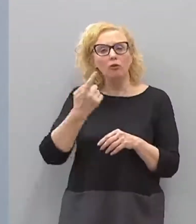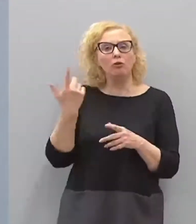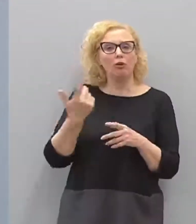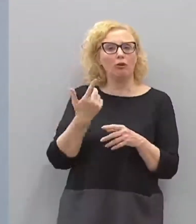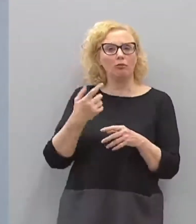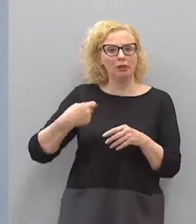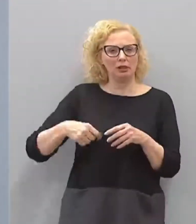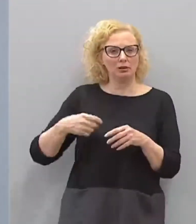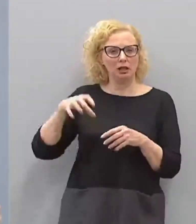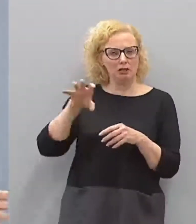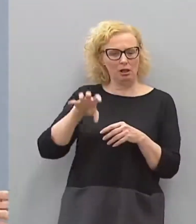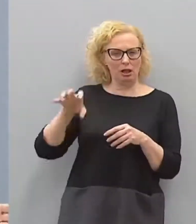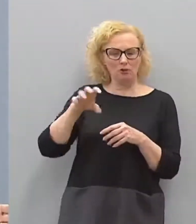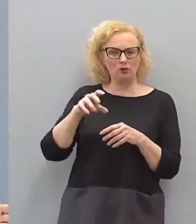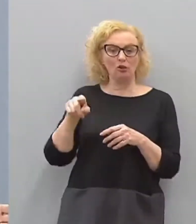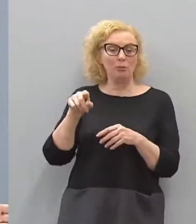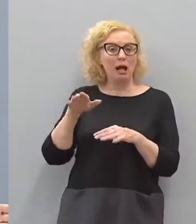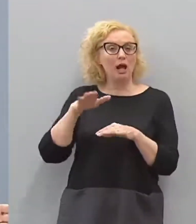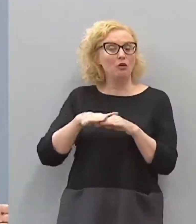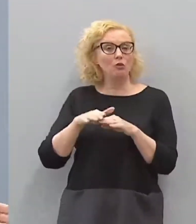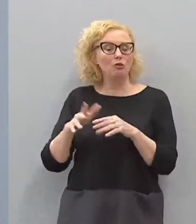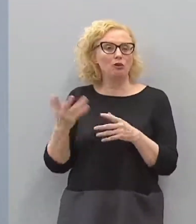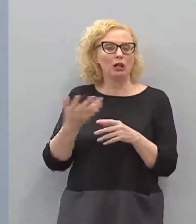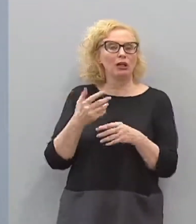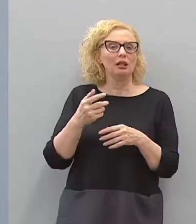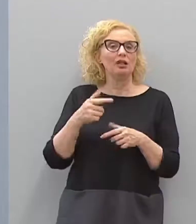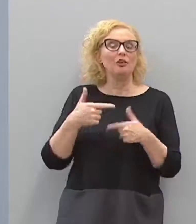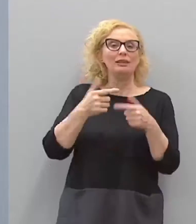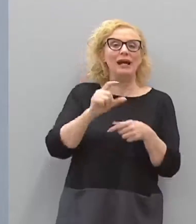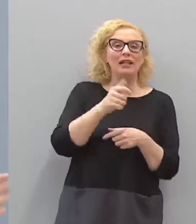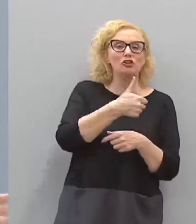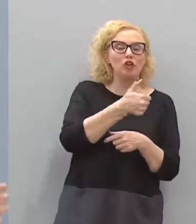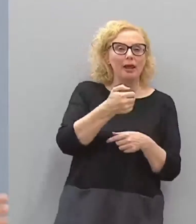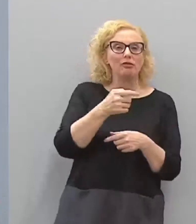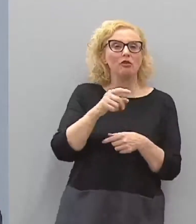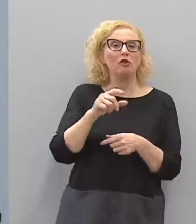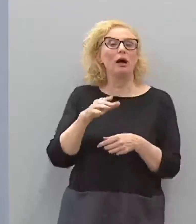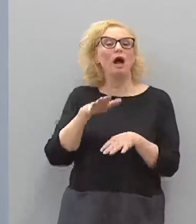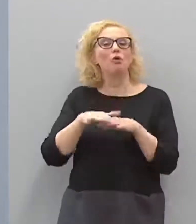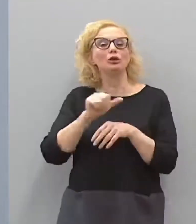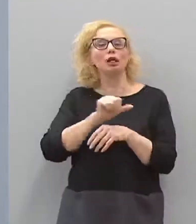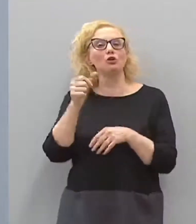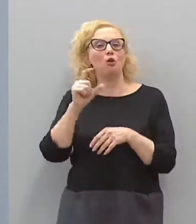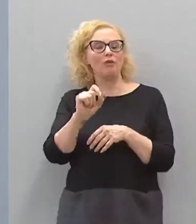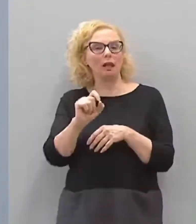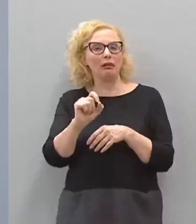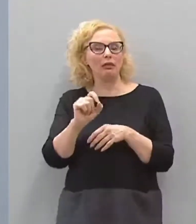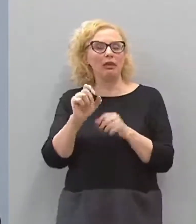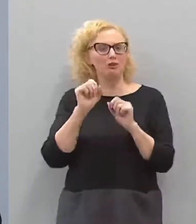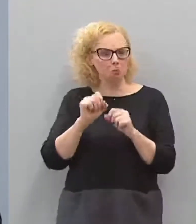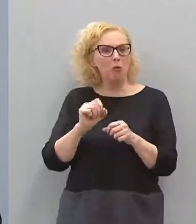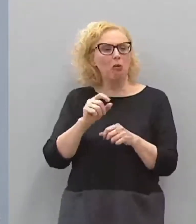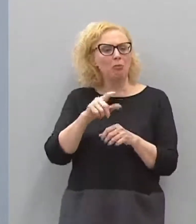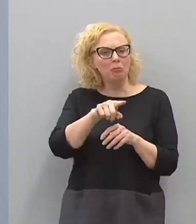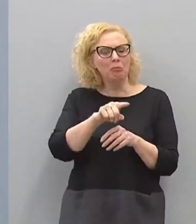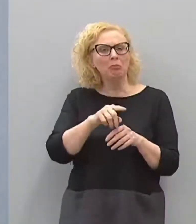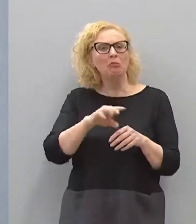una regione ma la ragione non devo utilizza solo 20 cosa se ne fa delle altre 80 medio da via chi di queste 100 dosi ne utilizza 60